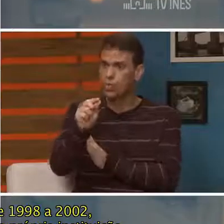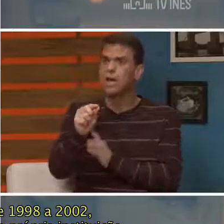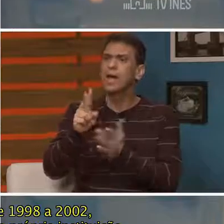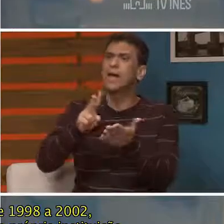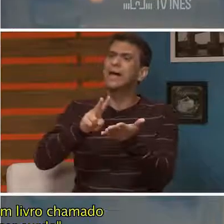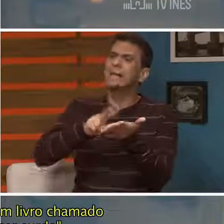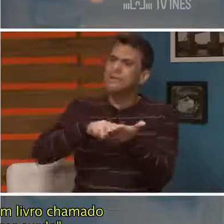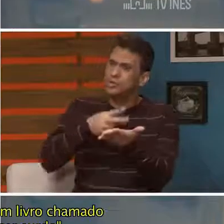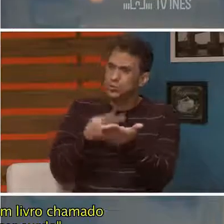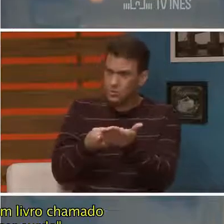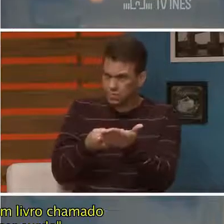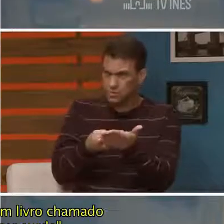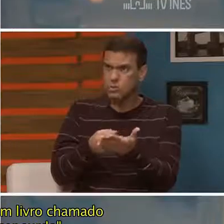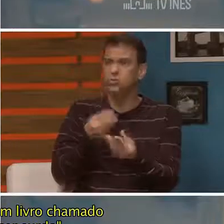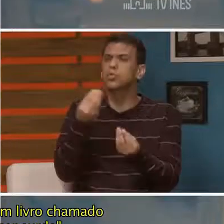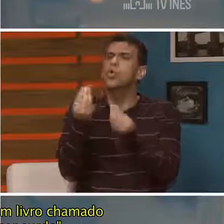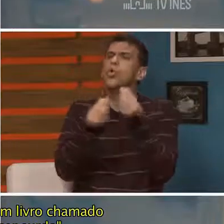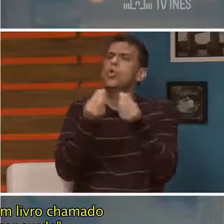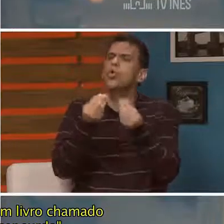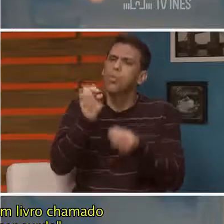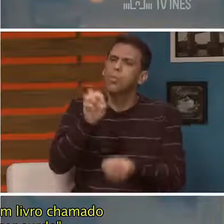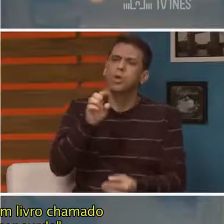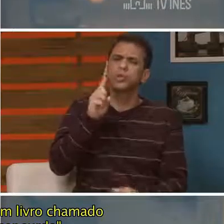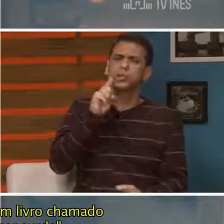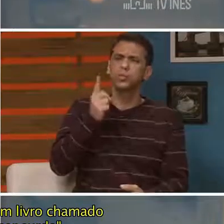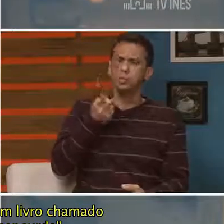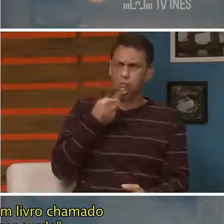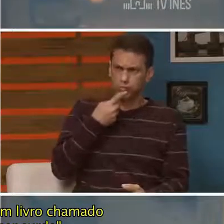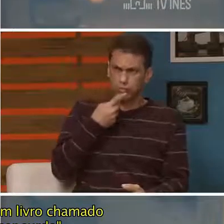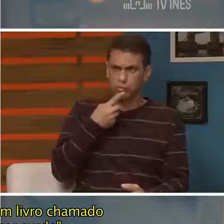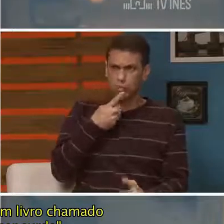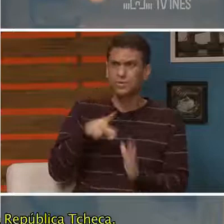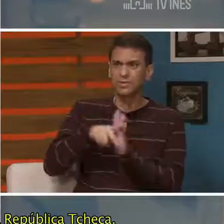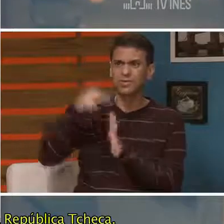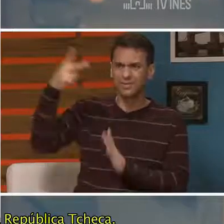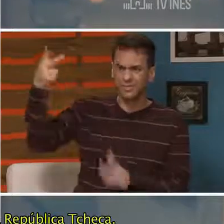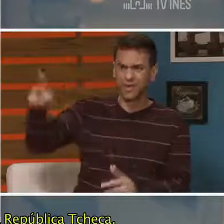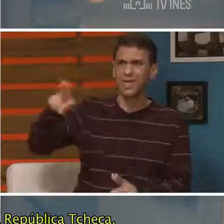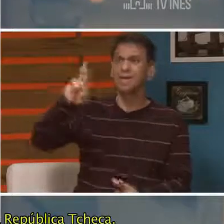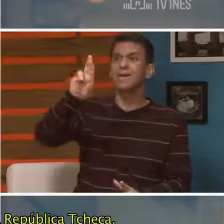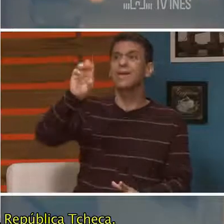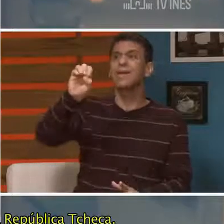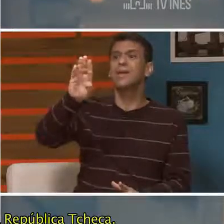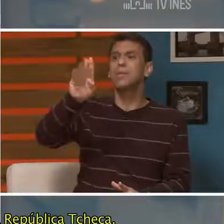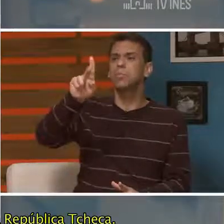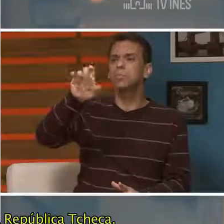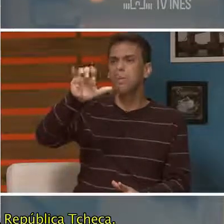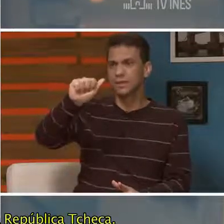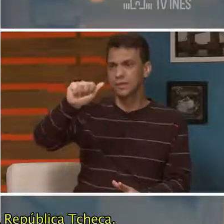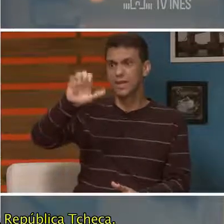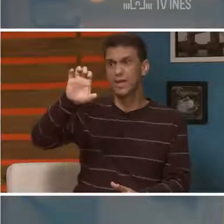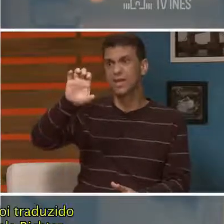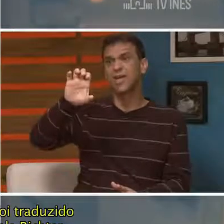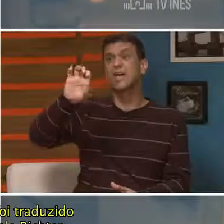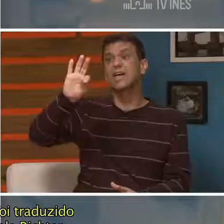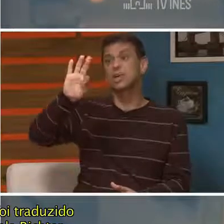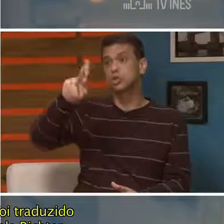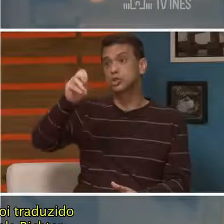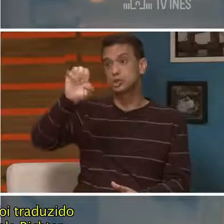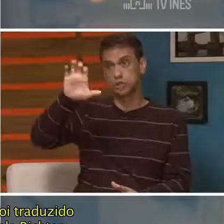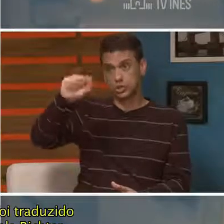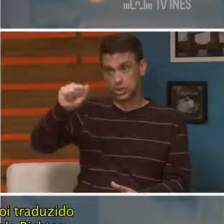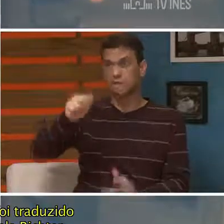própria instituição a tradução de um livro chamado Como é Ser Surdo, de uma autora da República Tcheca.